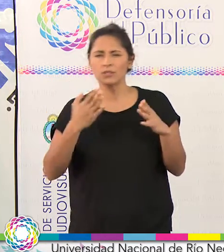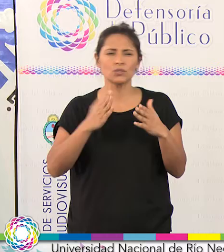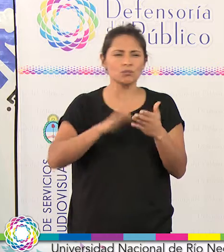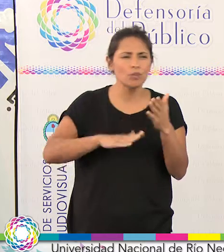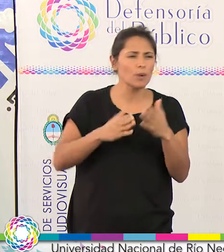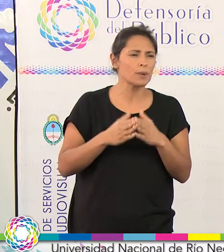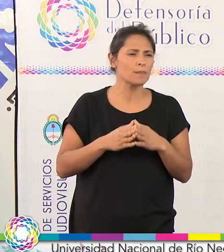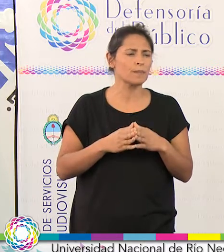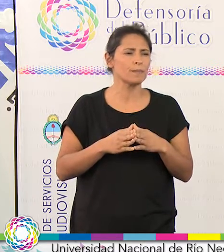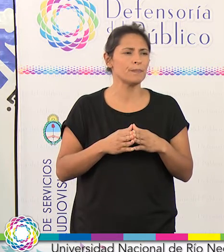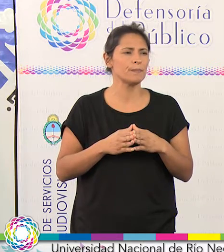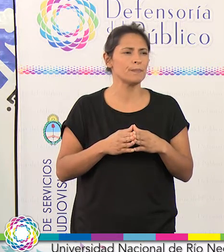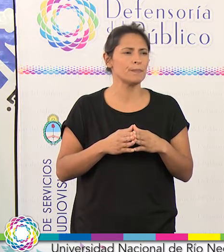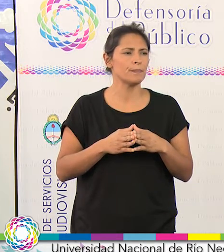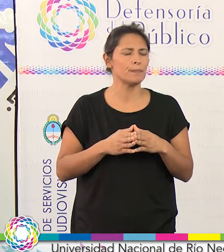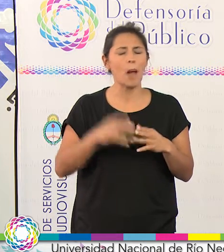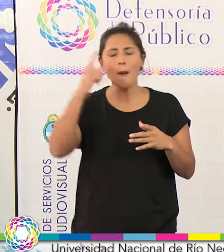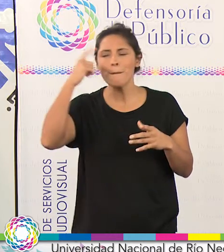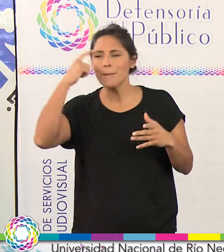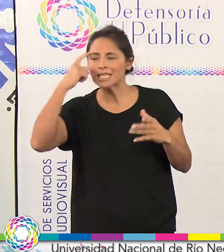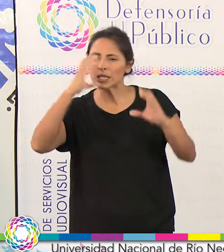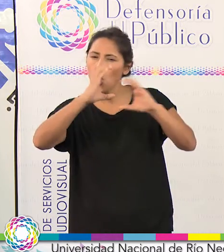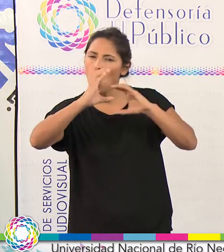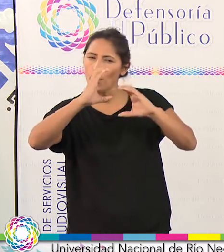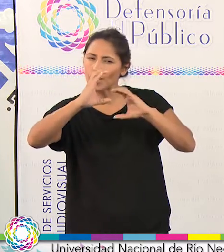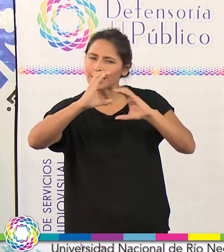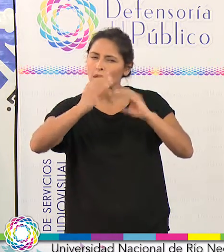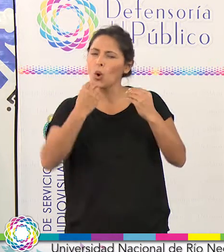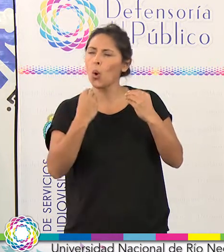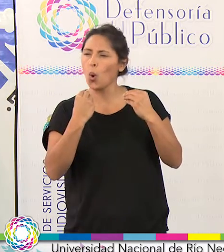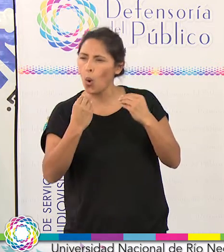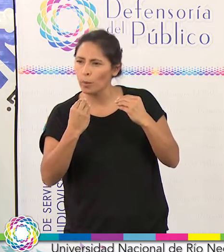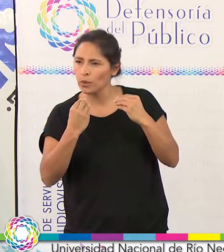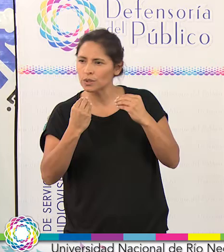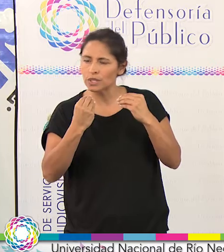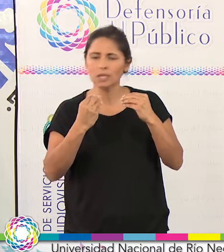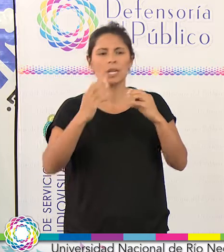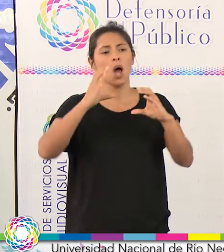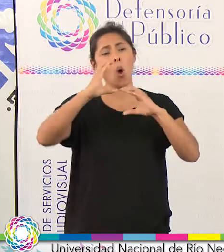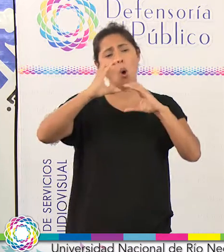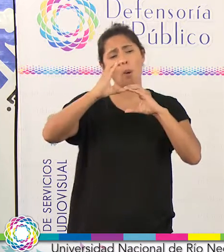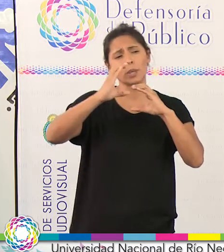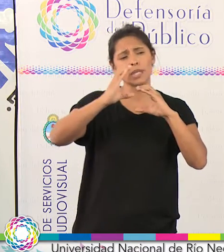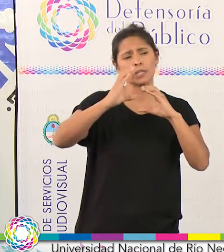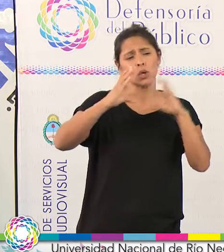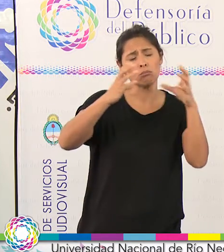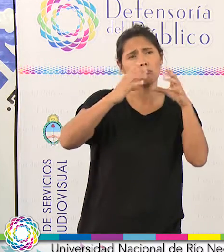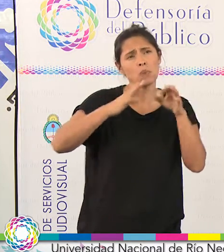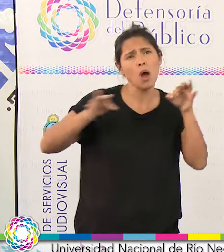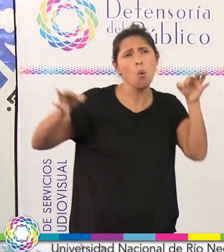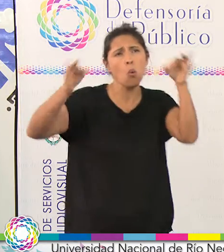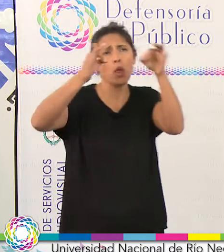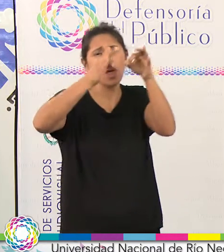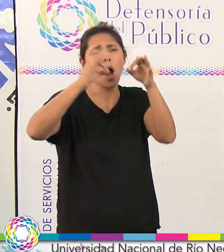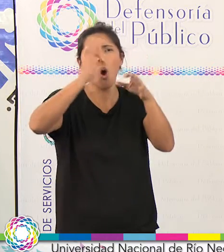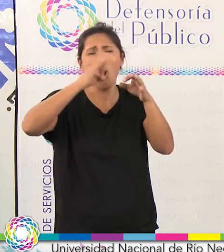anotaba, pensar la comunicación, ¿cómo la pensamos? ¿No? Si la pensamos desde la hegemonía o la pensamos la comunicación desde la